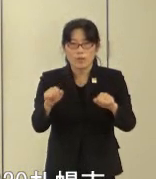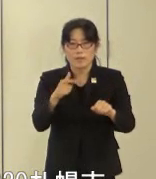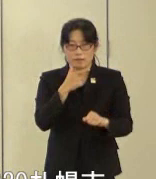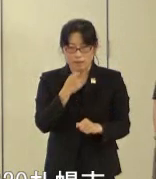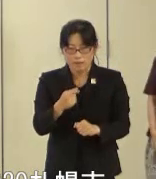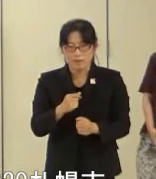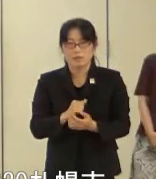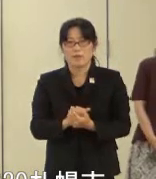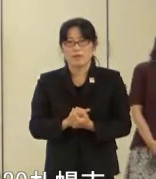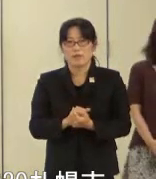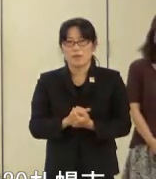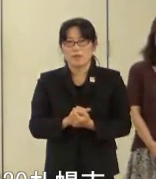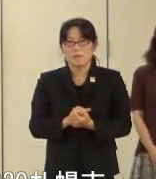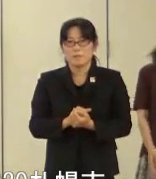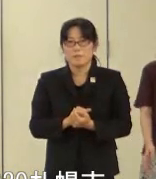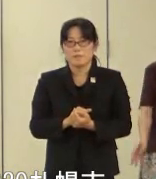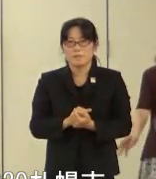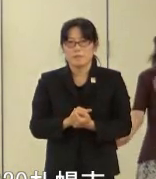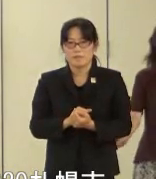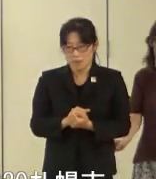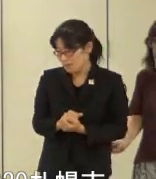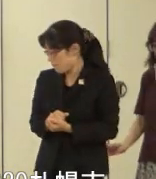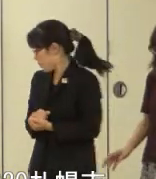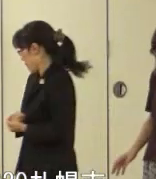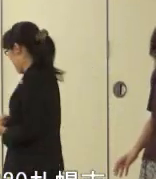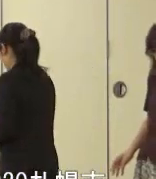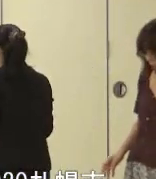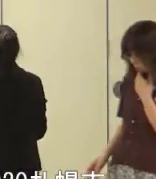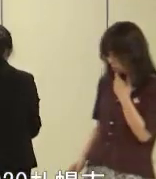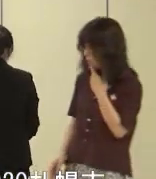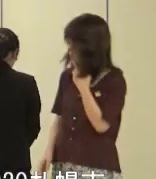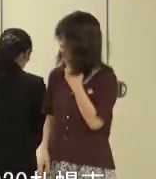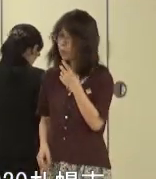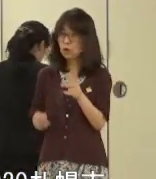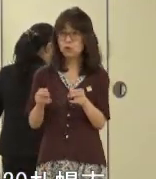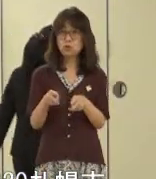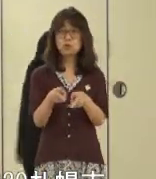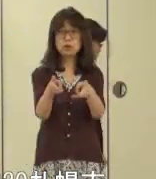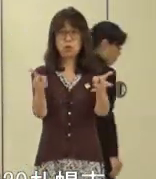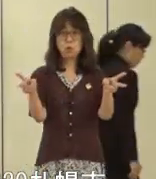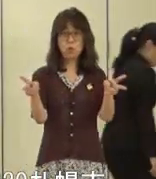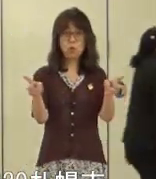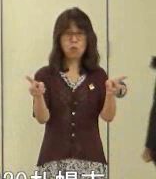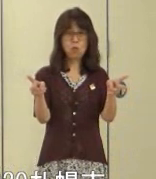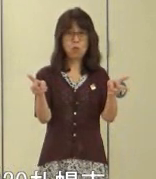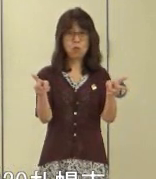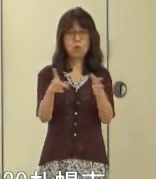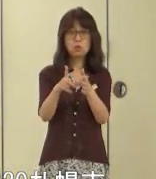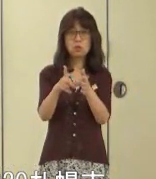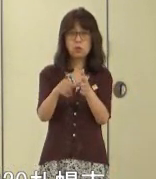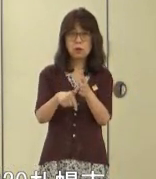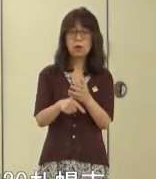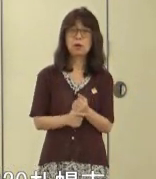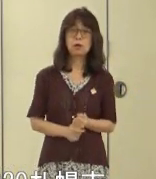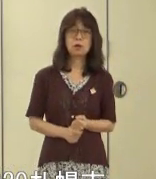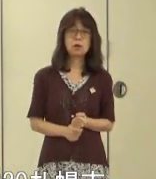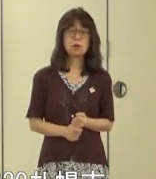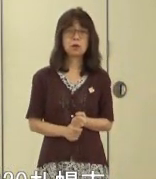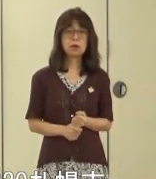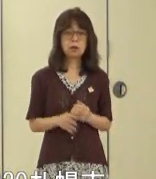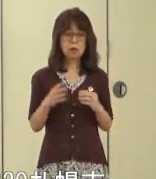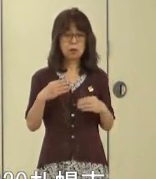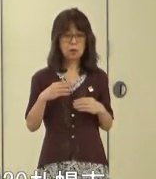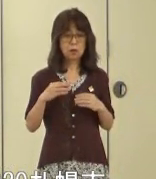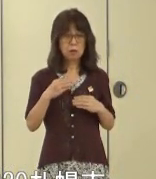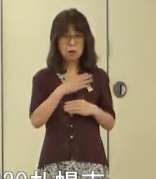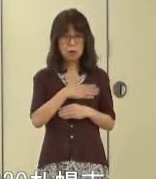思います。まあ、そういう意味では繁華街であるすすきのが、まあ、感